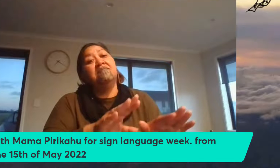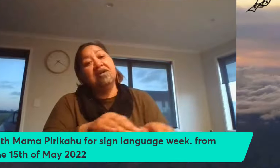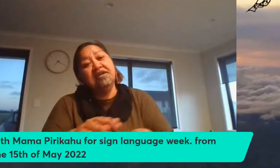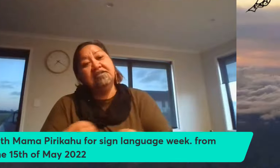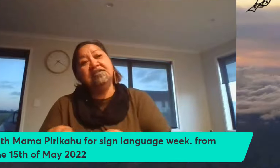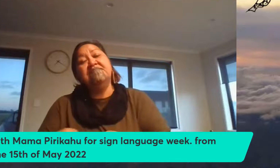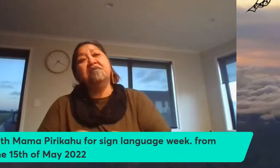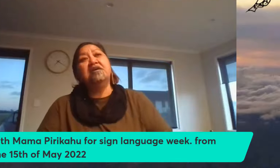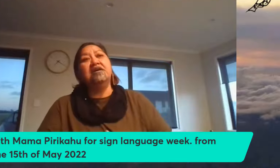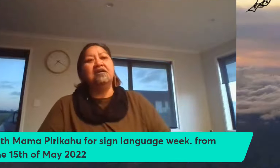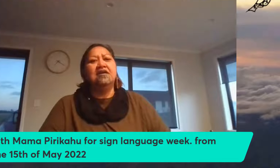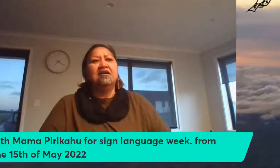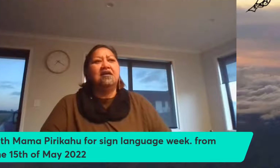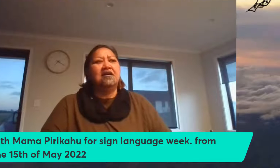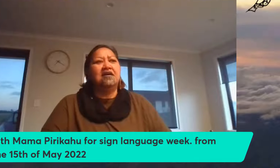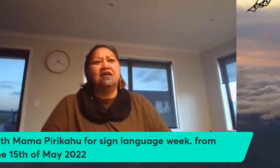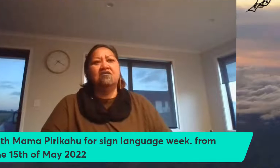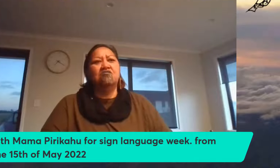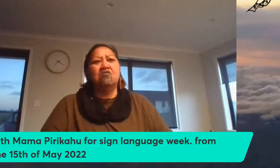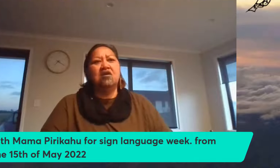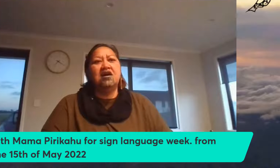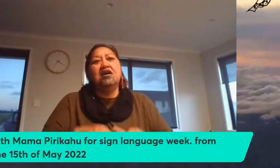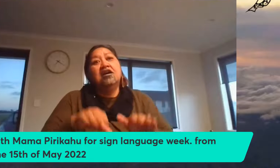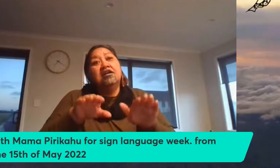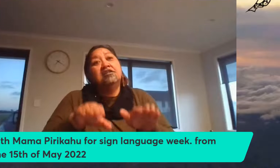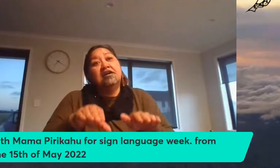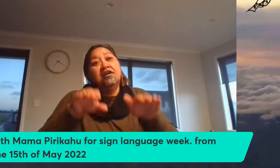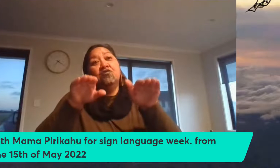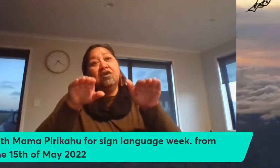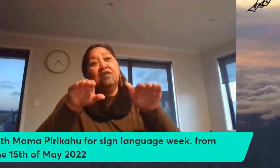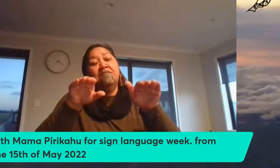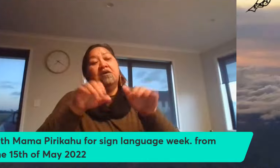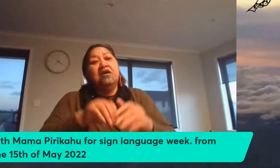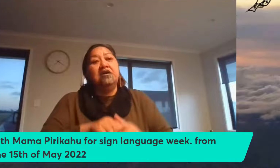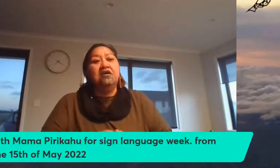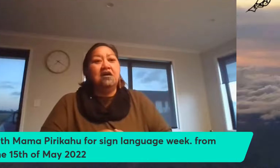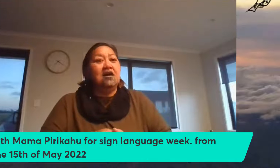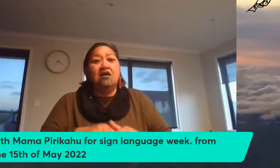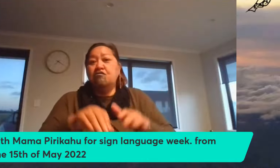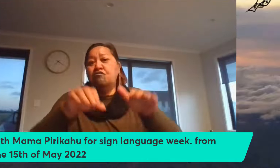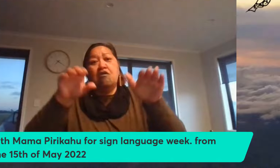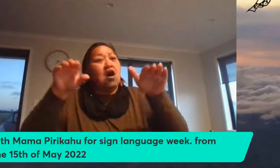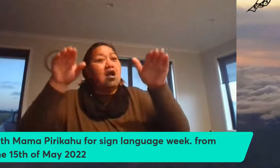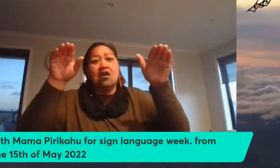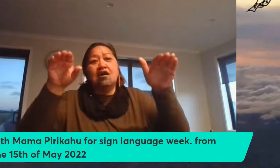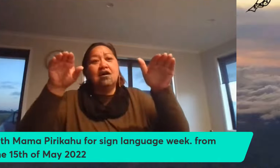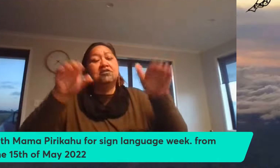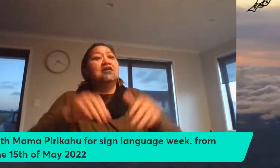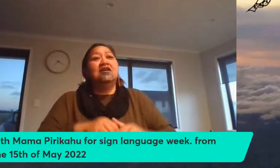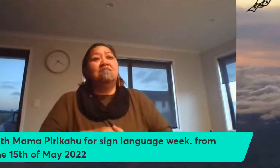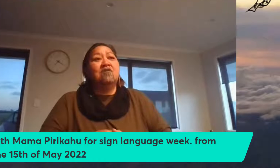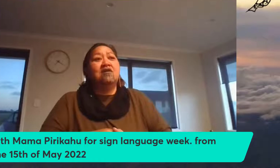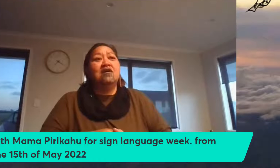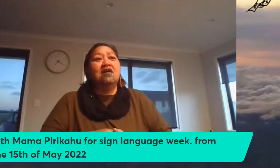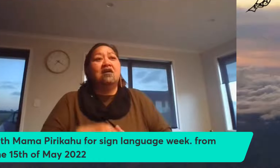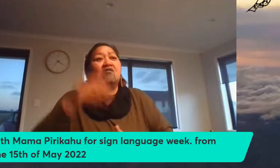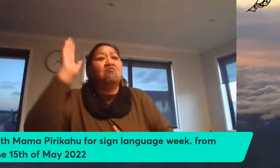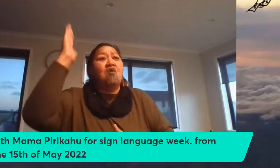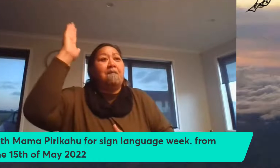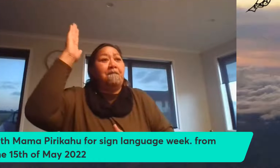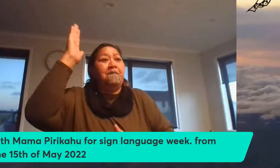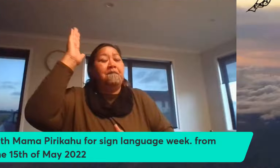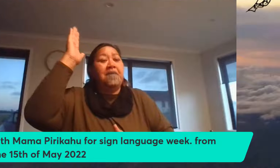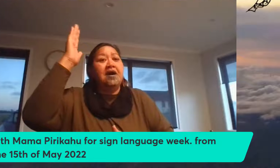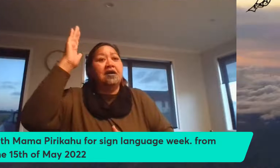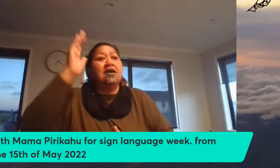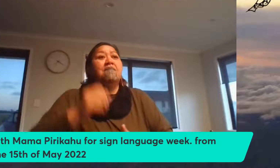kua tamaiti mai, a kua taio i mai, a kua rangata i mai, a